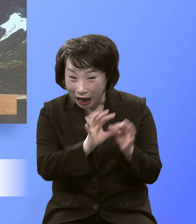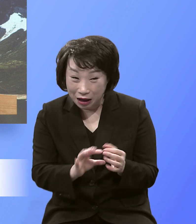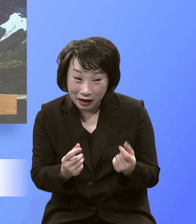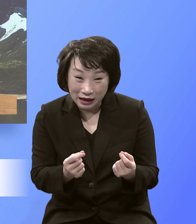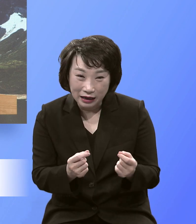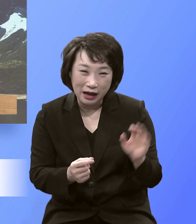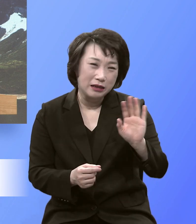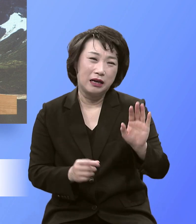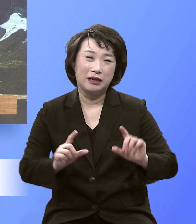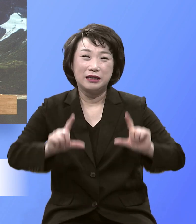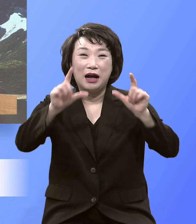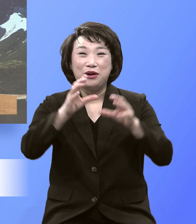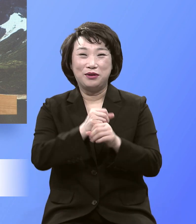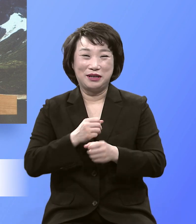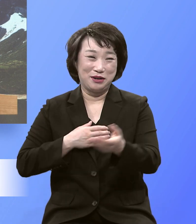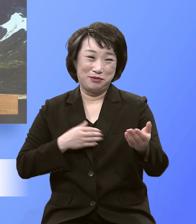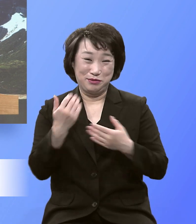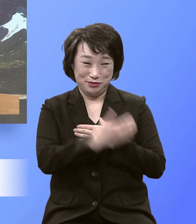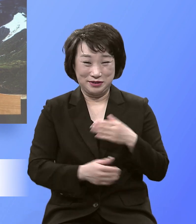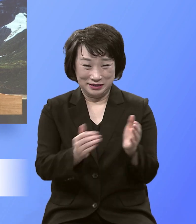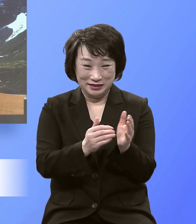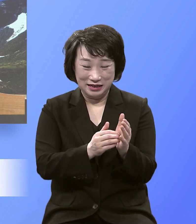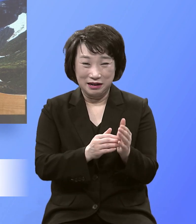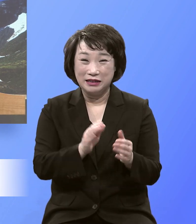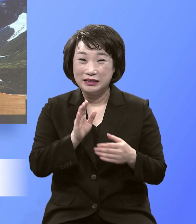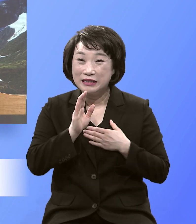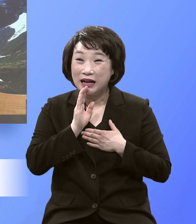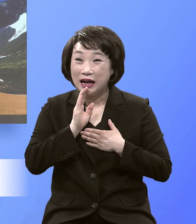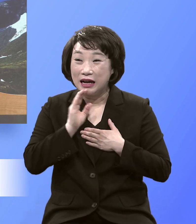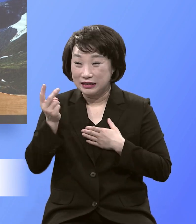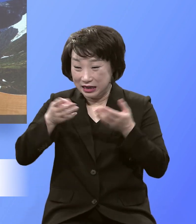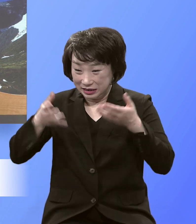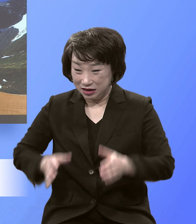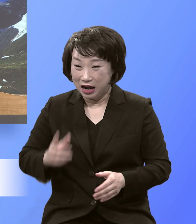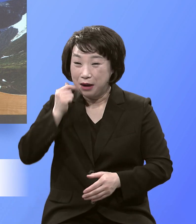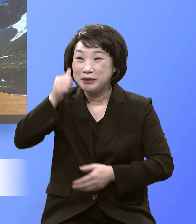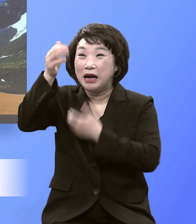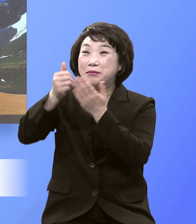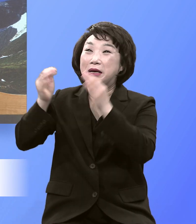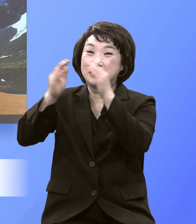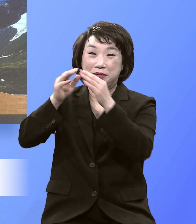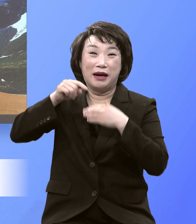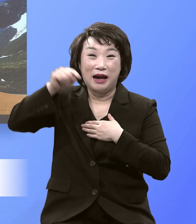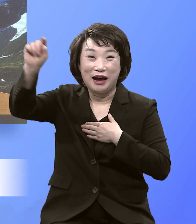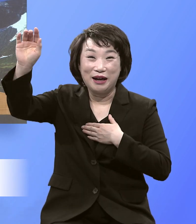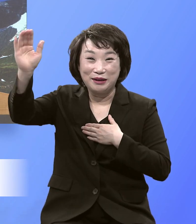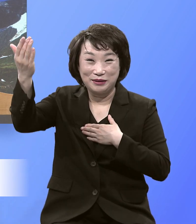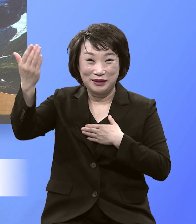버리고 진짜 나를 거듭난 아버지 집으로 가야